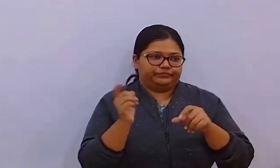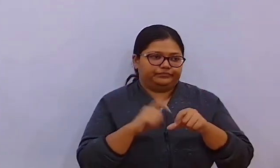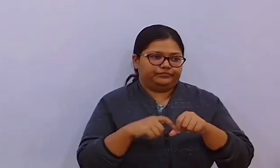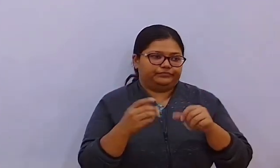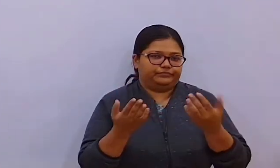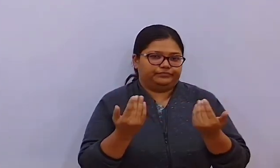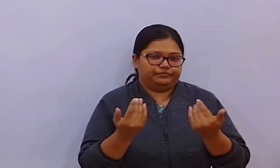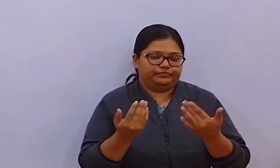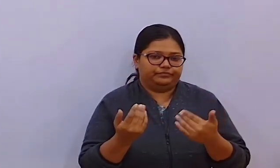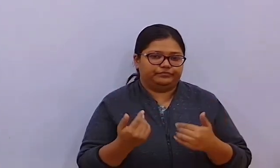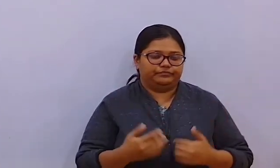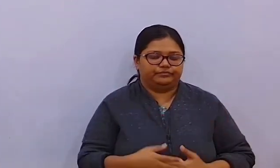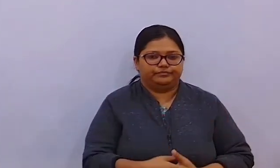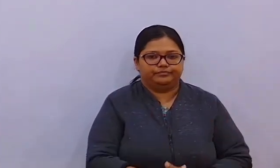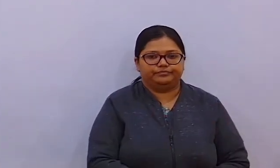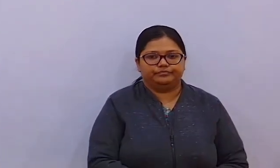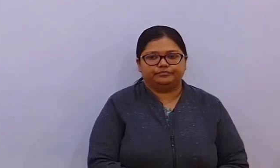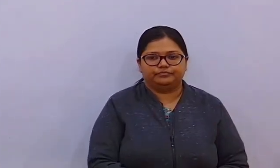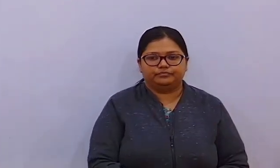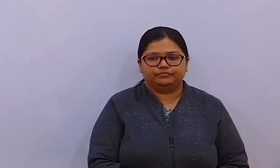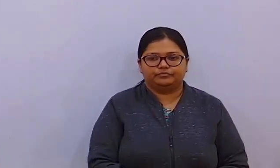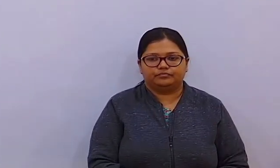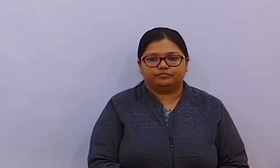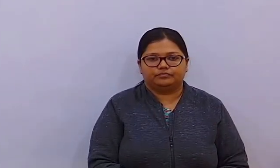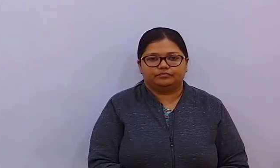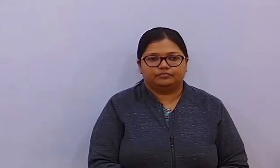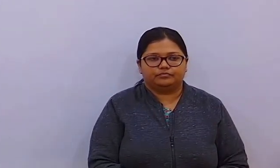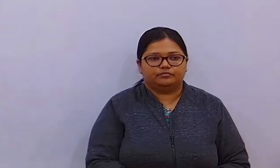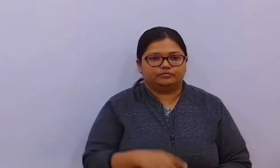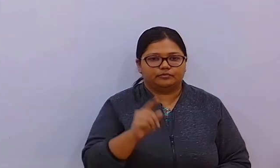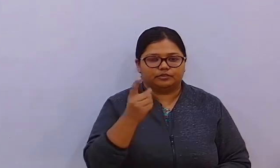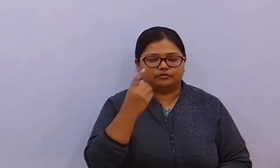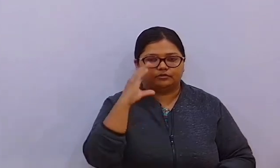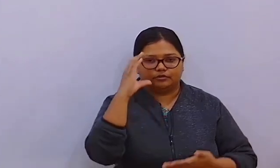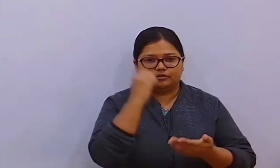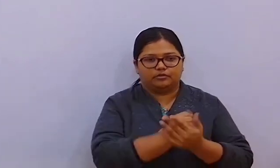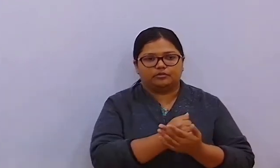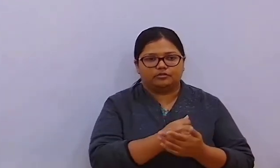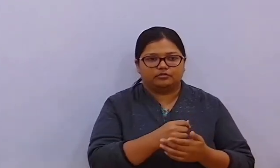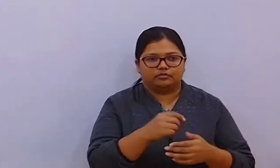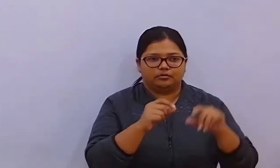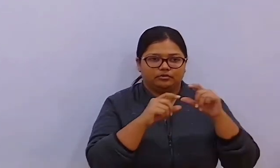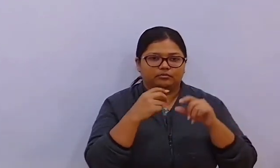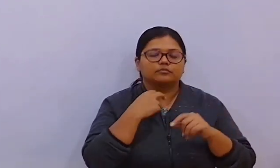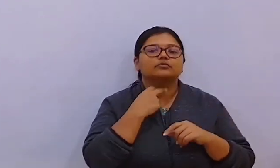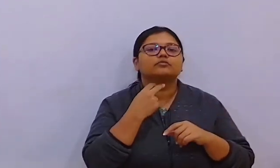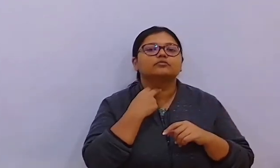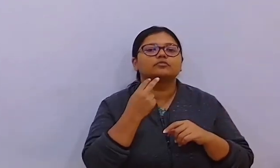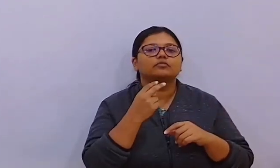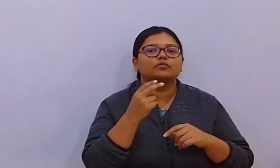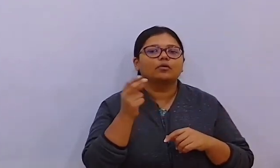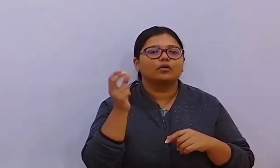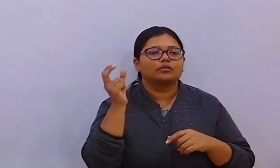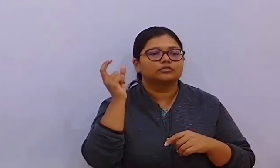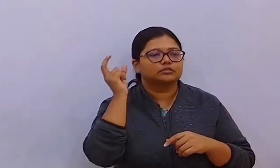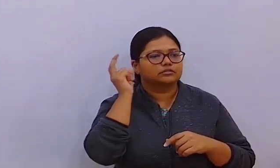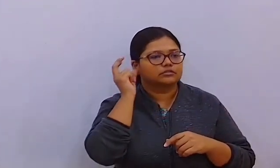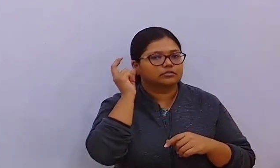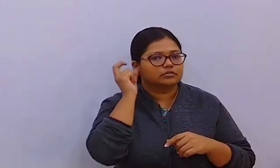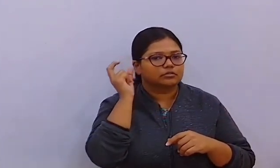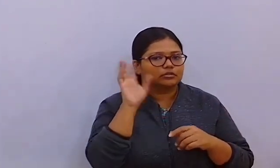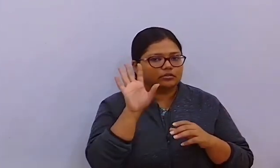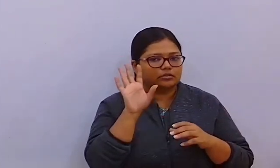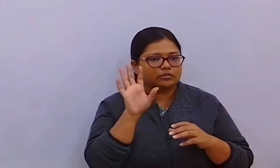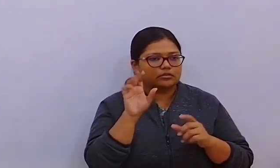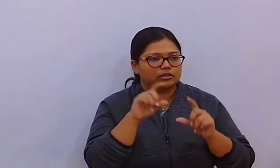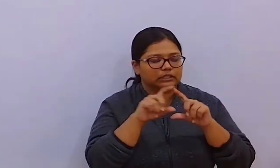सभी ऑनलाइन आ जाओ, एक बार इन्फॉर्म कर दो कि आवाज़ आ रही है या नहीं आ रही है, क्योंकि बहुत ही नीरस क्लास चल रही, इतनी नीरस चल रही है कि